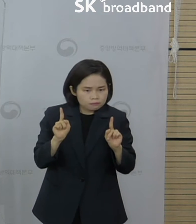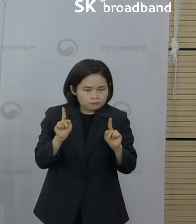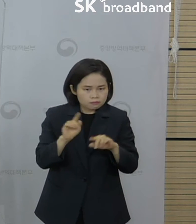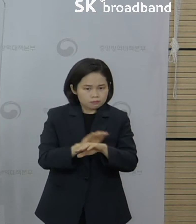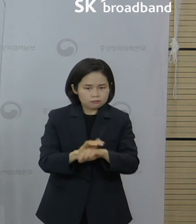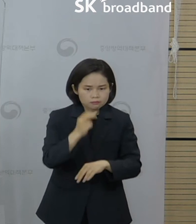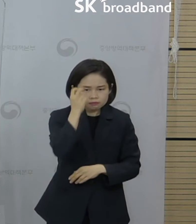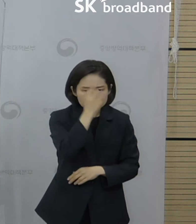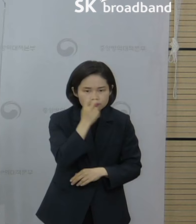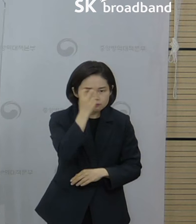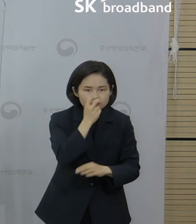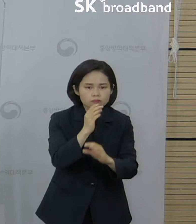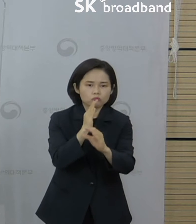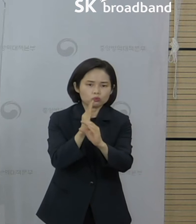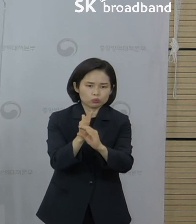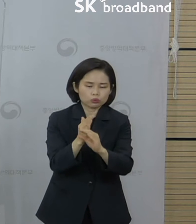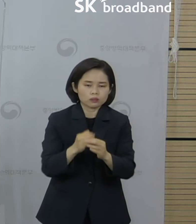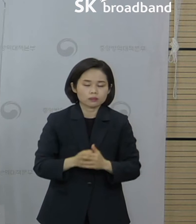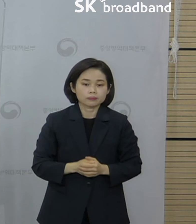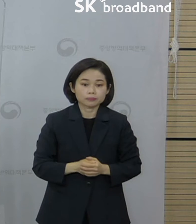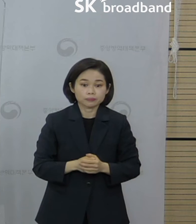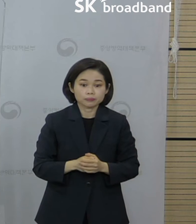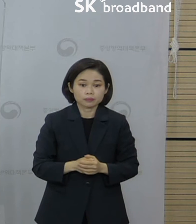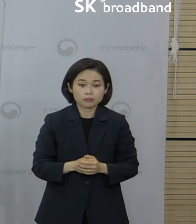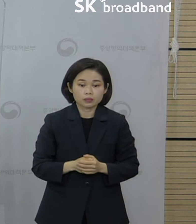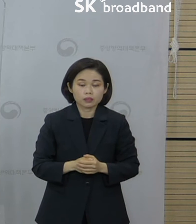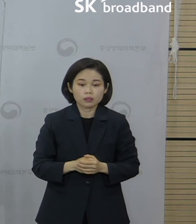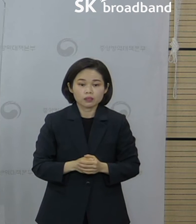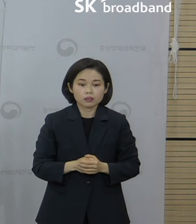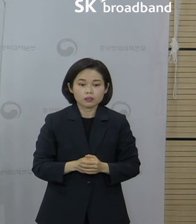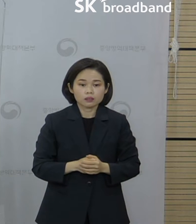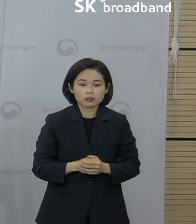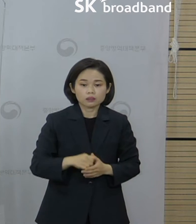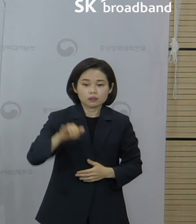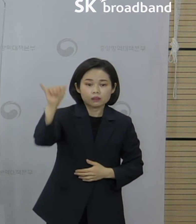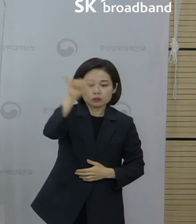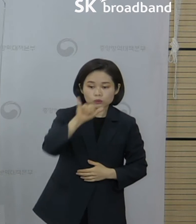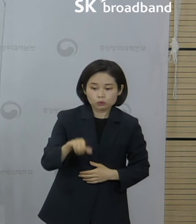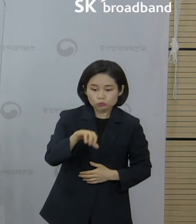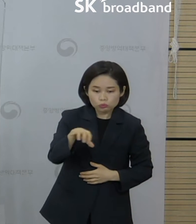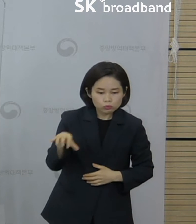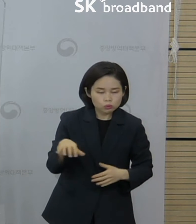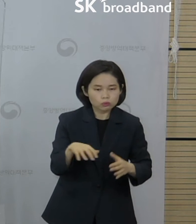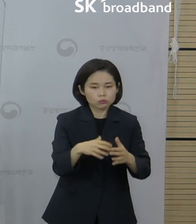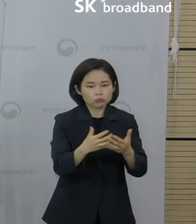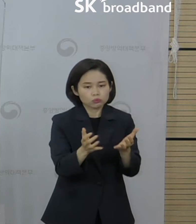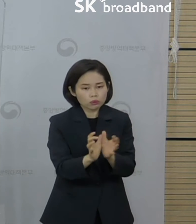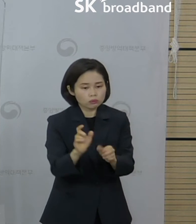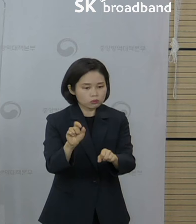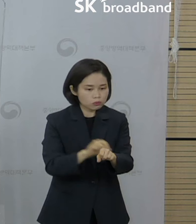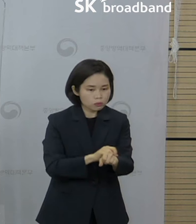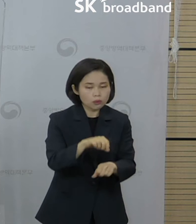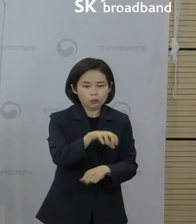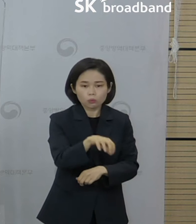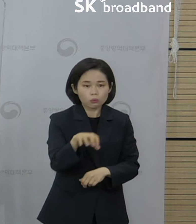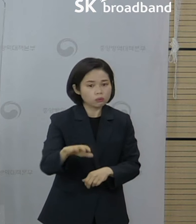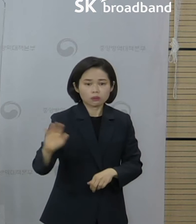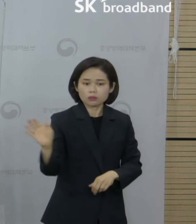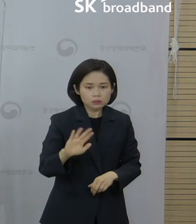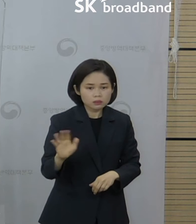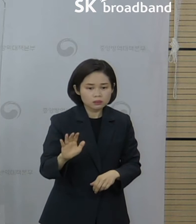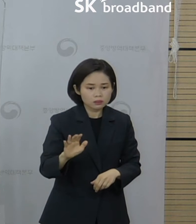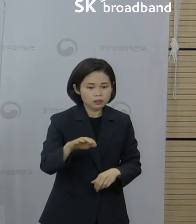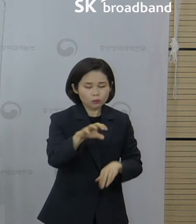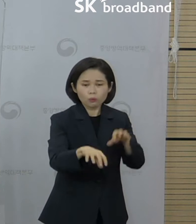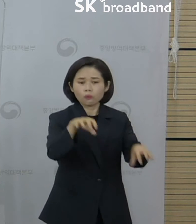대응하고 있습니다. 전국적으로 유행을 특별히 주도하는 집단이나 시설이 특정화되지 않습니다.